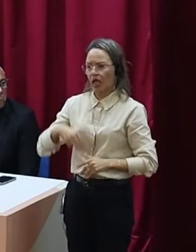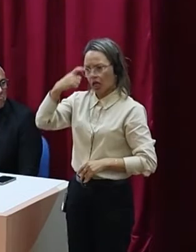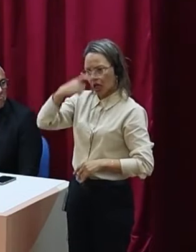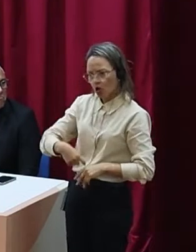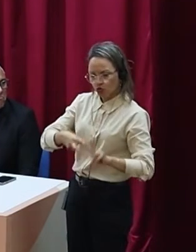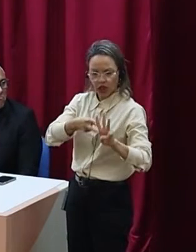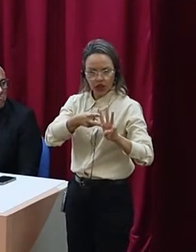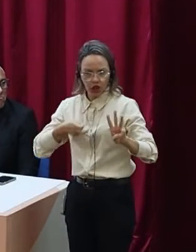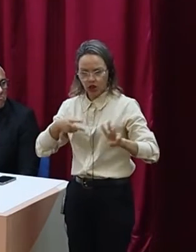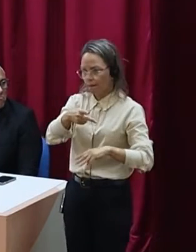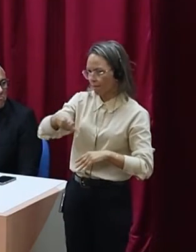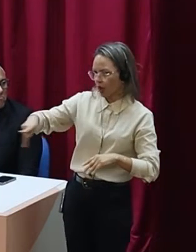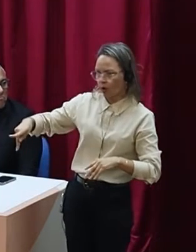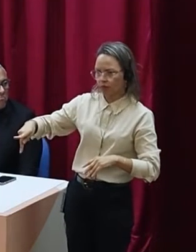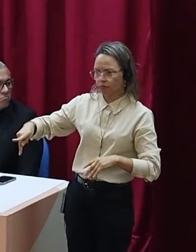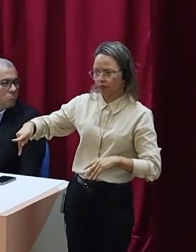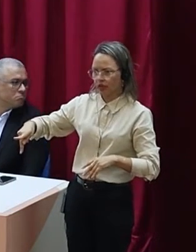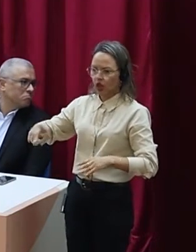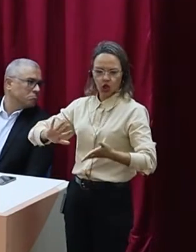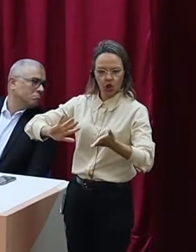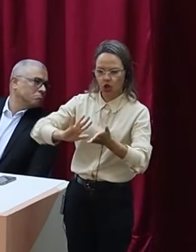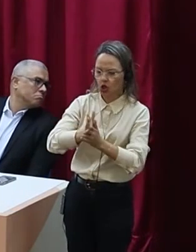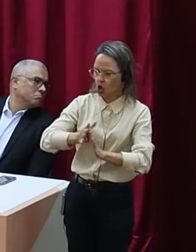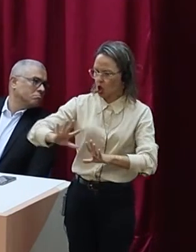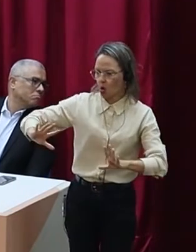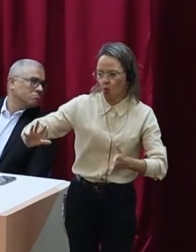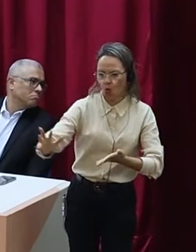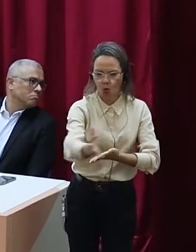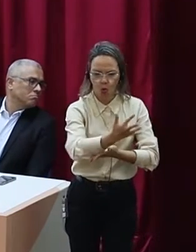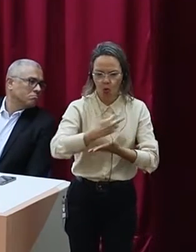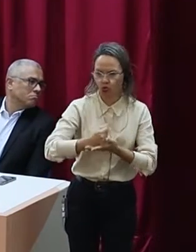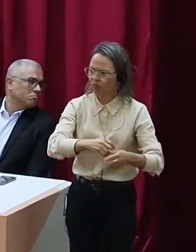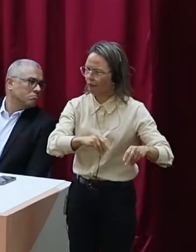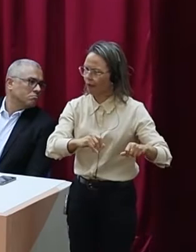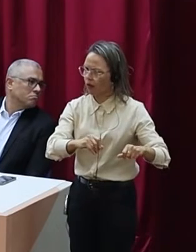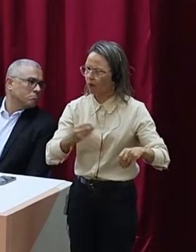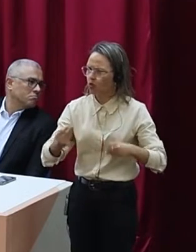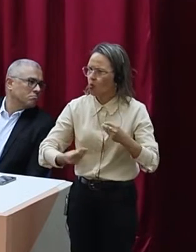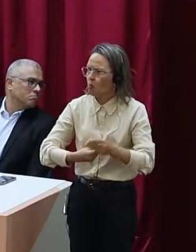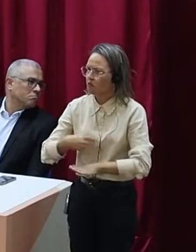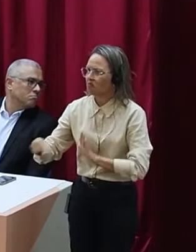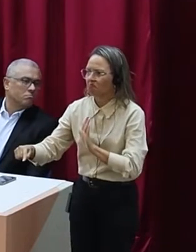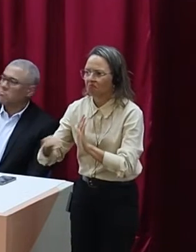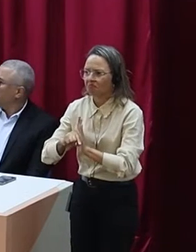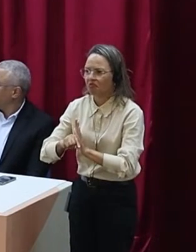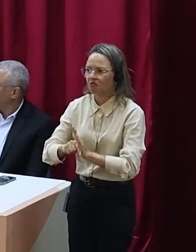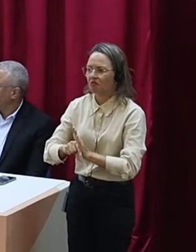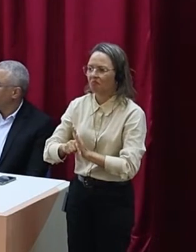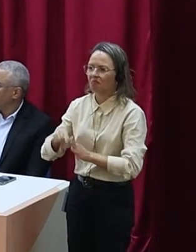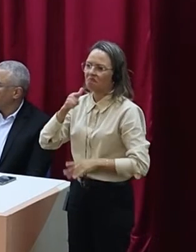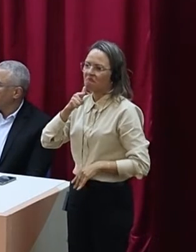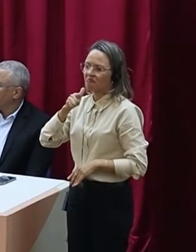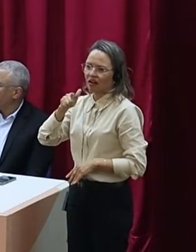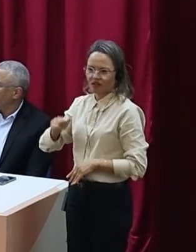los indígenas y muy negativo para la lengua guaraní. O sea, se llama ibotú, desde hoy se llama flor. Flor